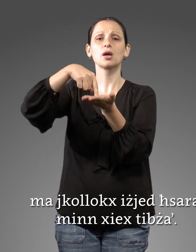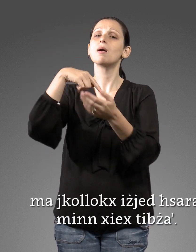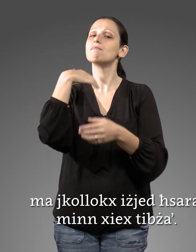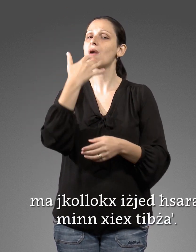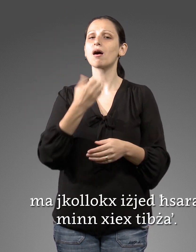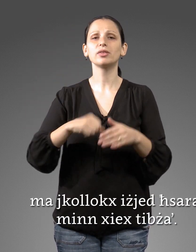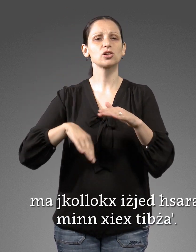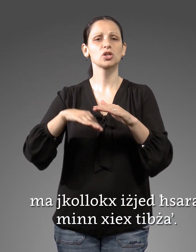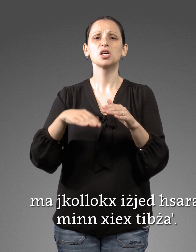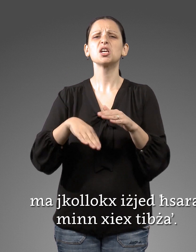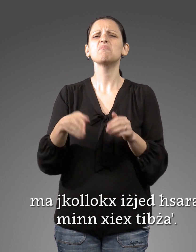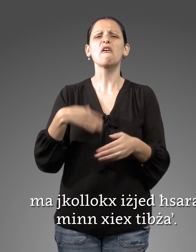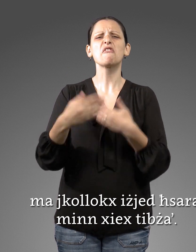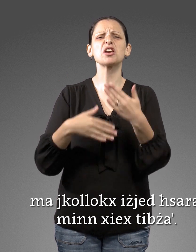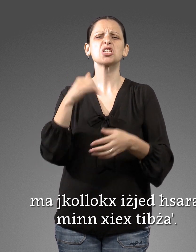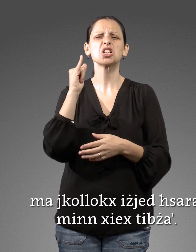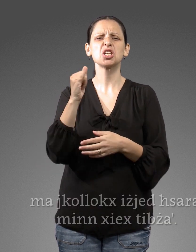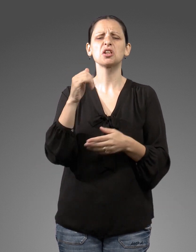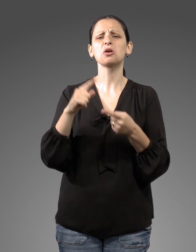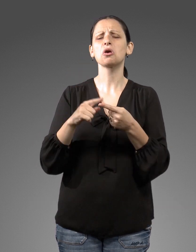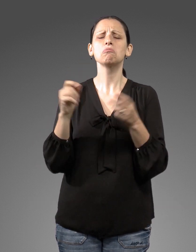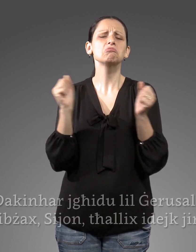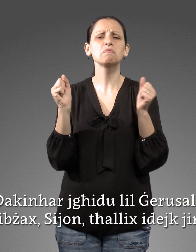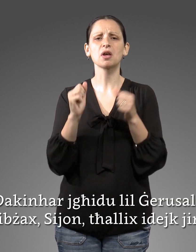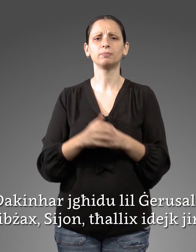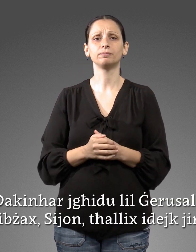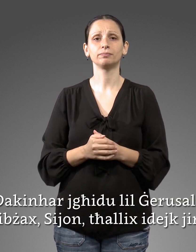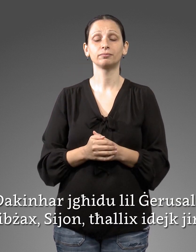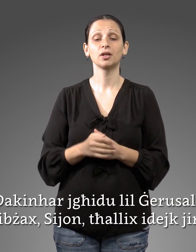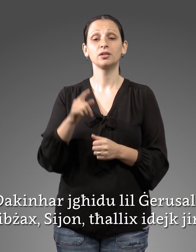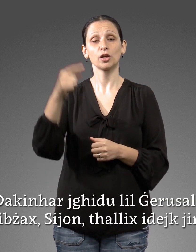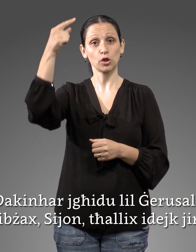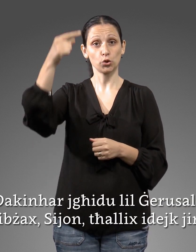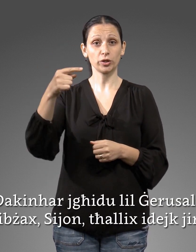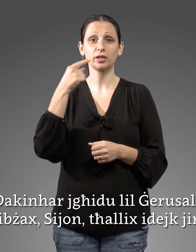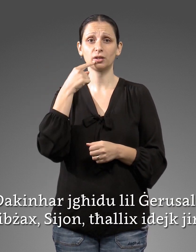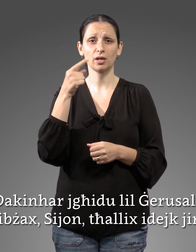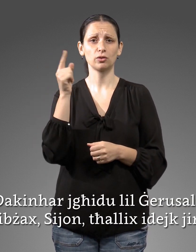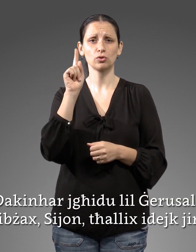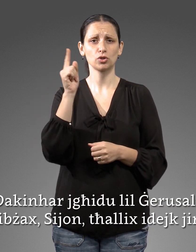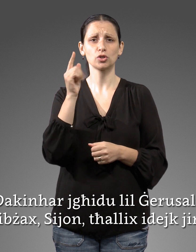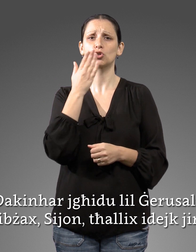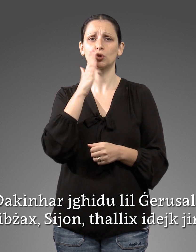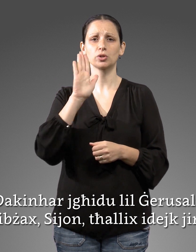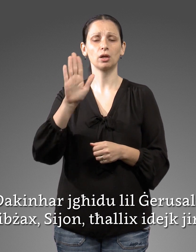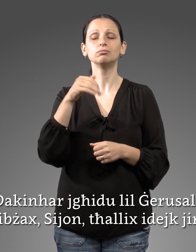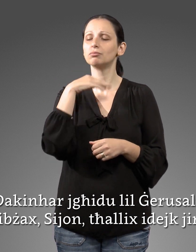izjiet x-sara minn-xix t-bza Dakinar jiejdu li l-ġerusalem t-bzax s-sjon